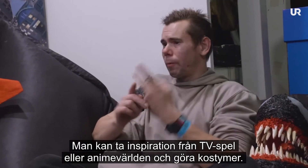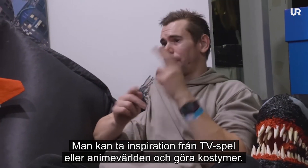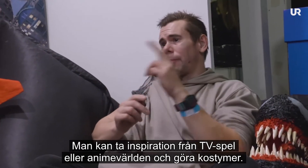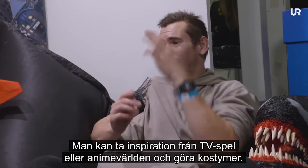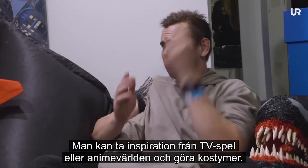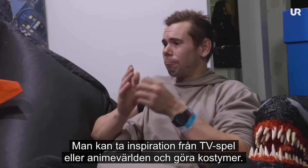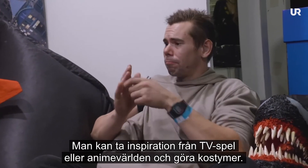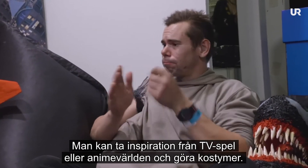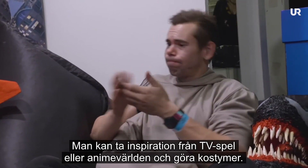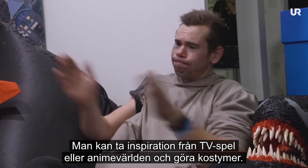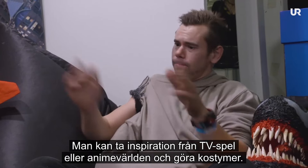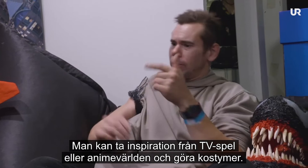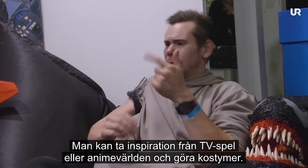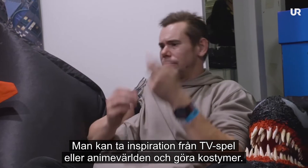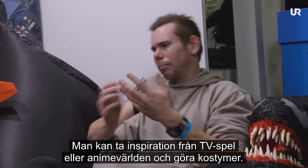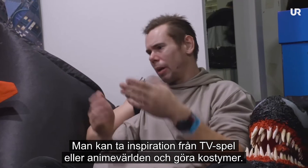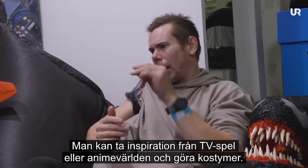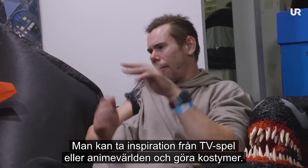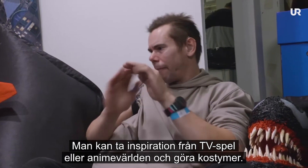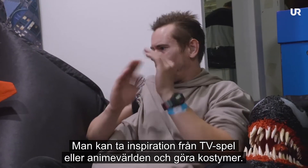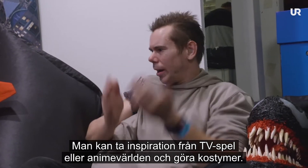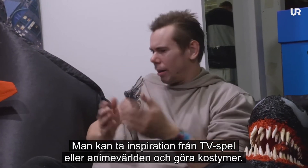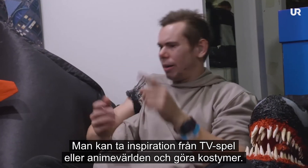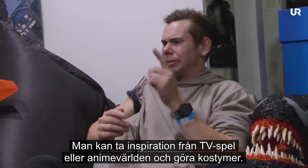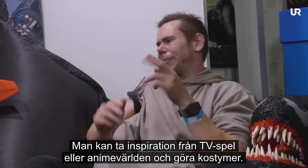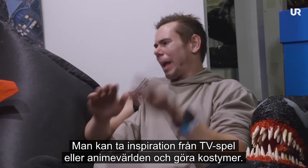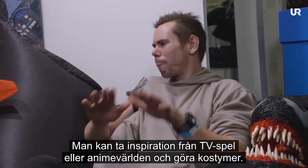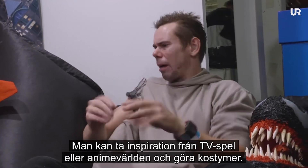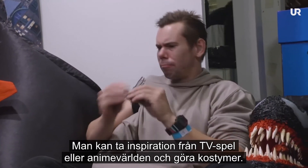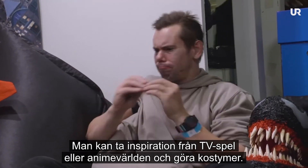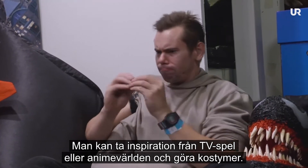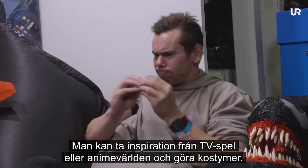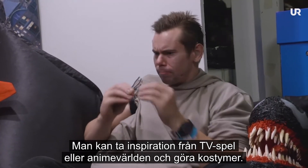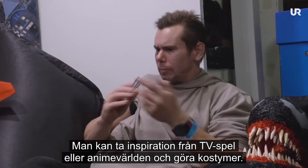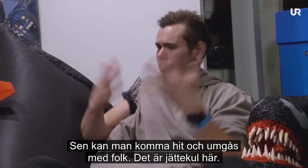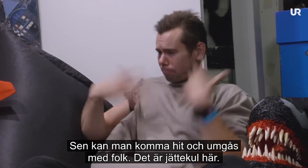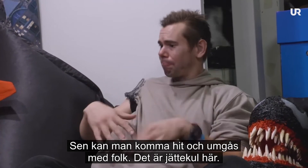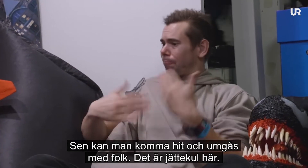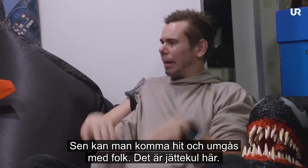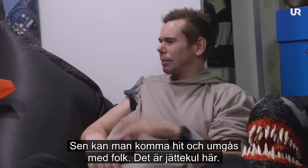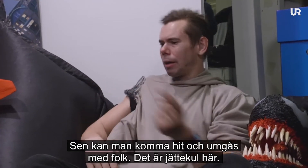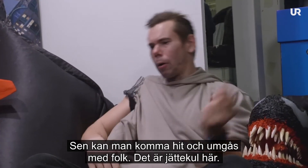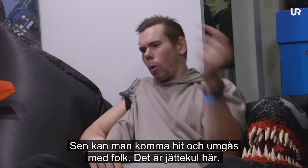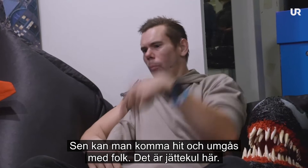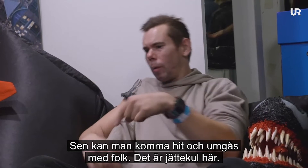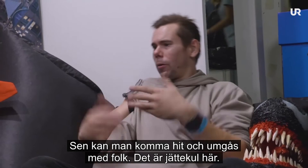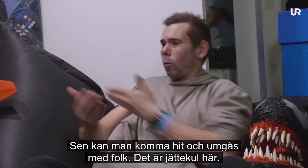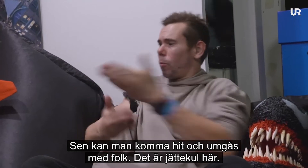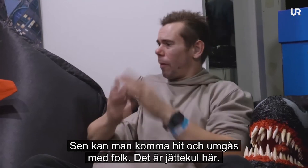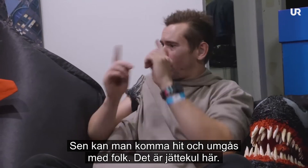man kan också ta inspiration från tv-spel eller animevärlden och göra kostymer hemma. Och sen kan man komma hit och umgås med folk,